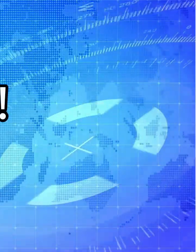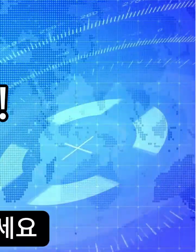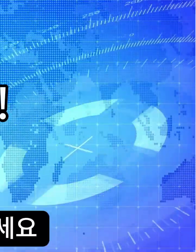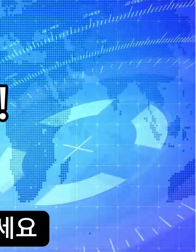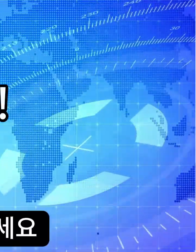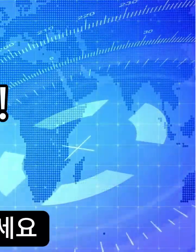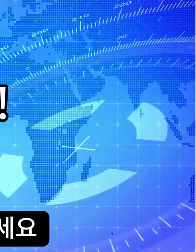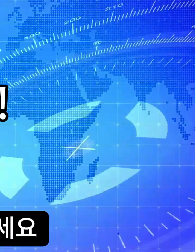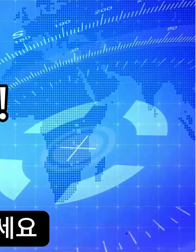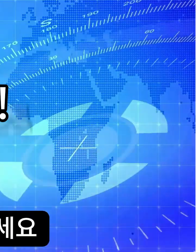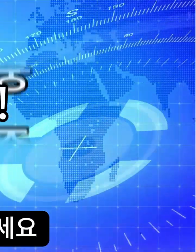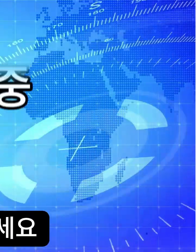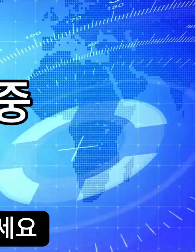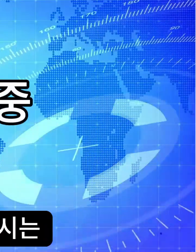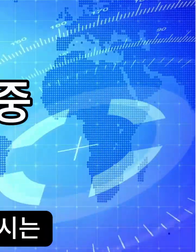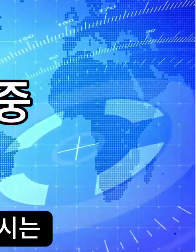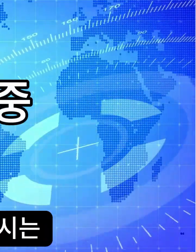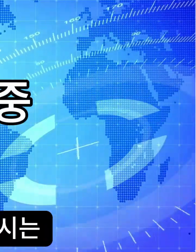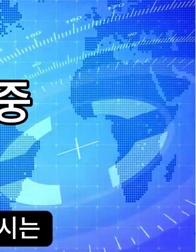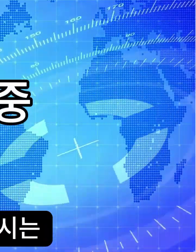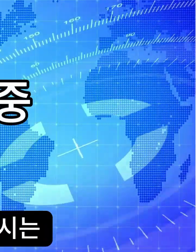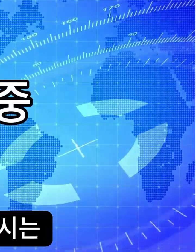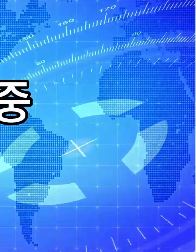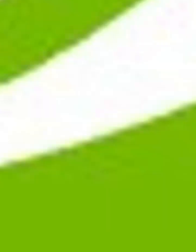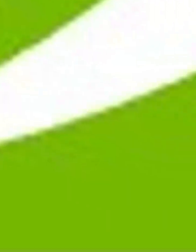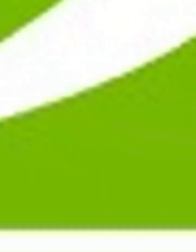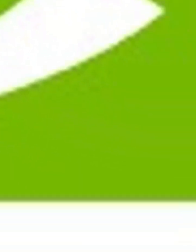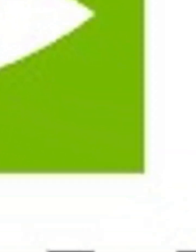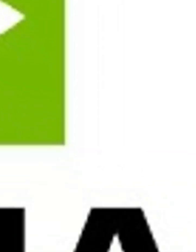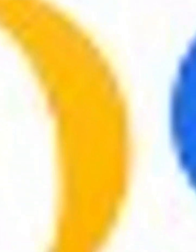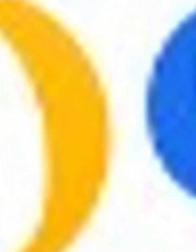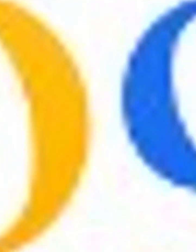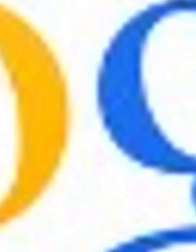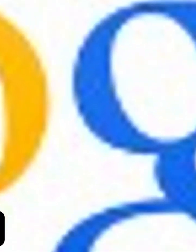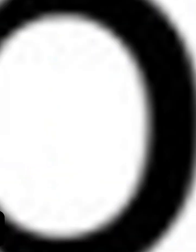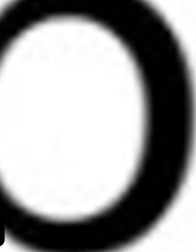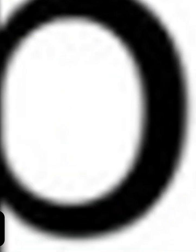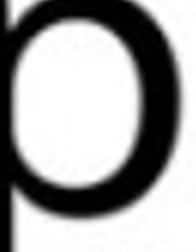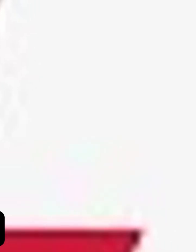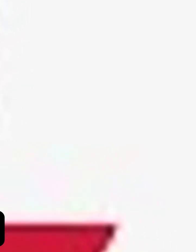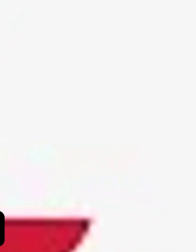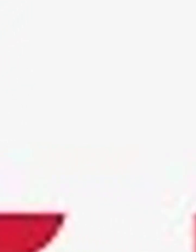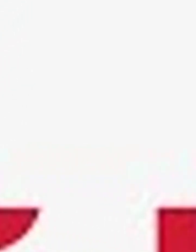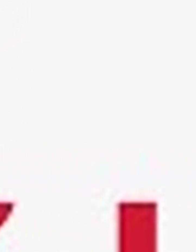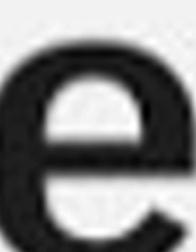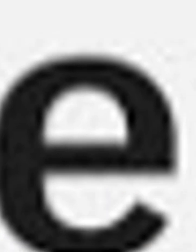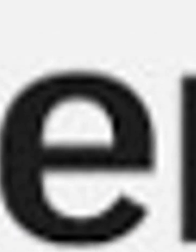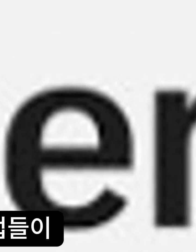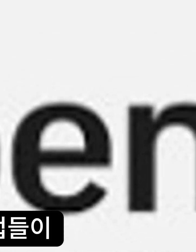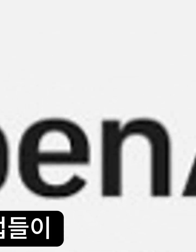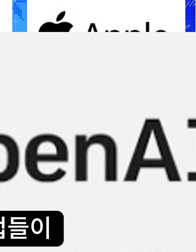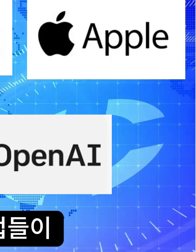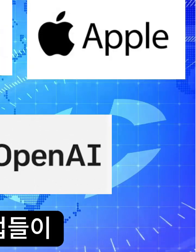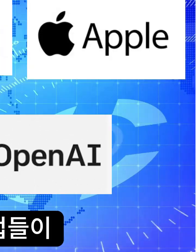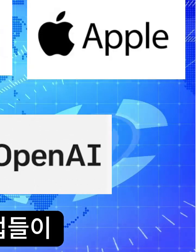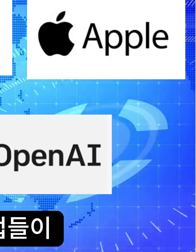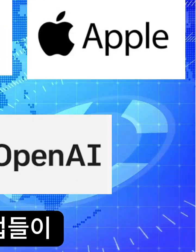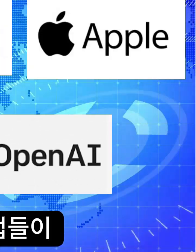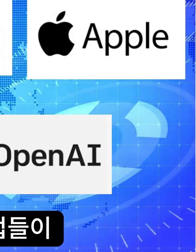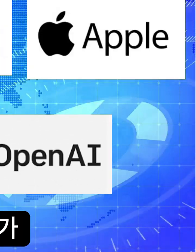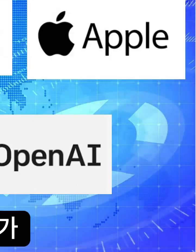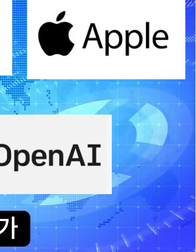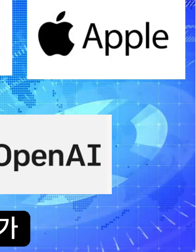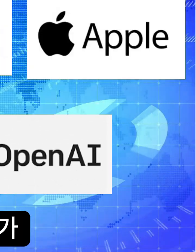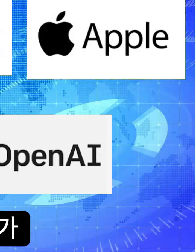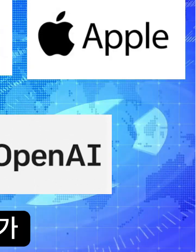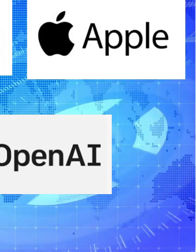테니까 딱 1분만 집중해주세요. 여러분들이 잘 아시는 엔비디아, 구글, 애플, 테슬라, 오픈 AI 이런 세계적인